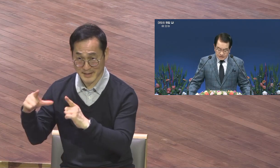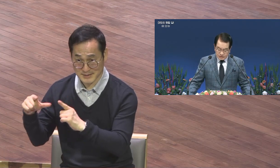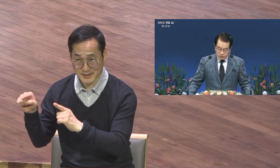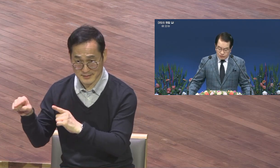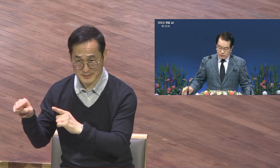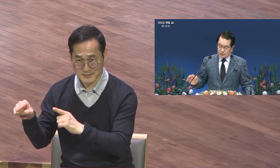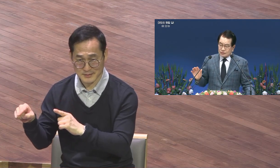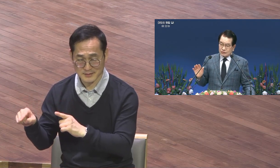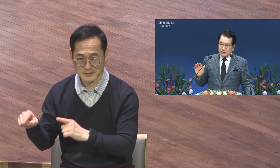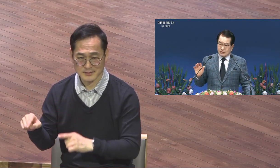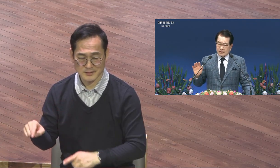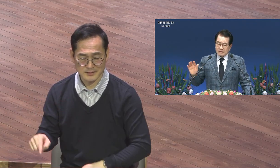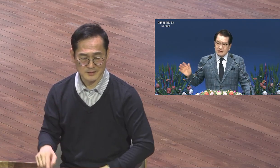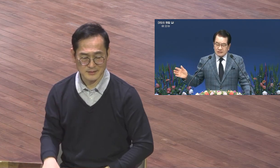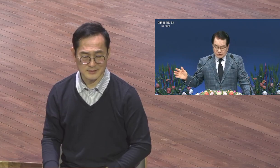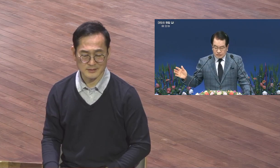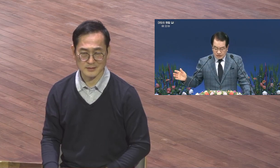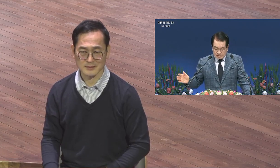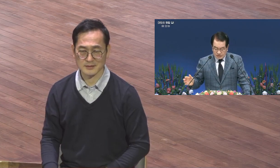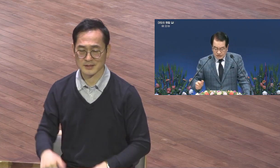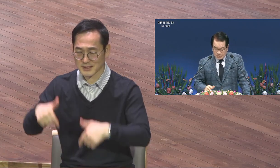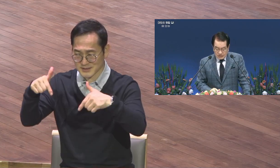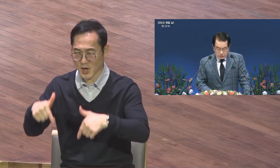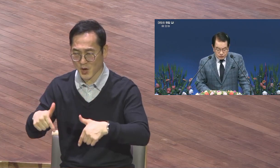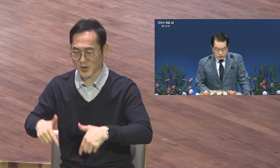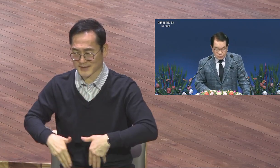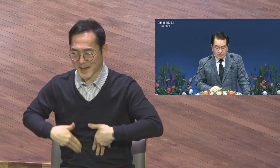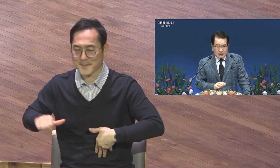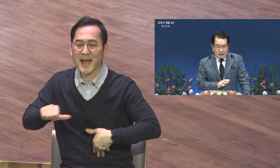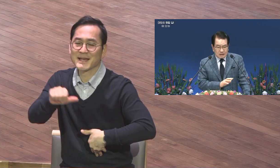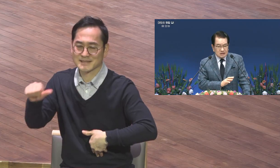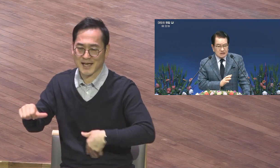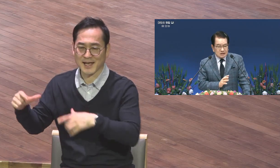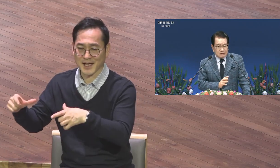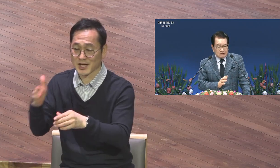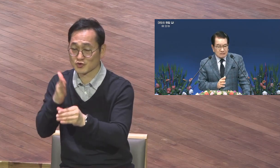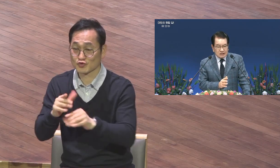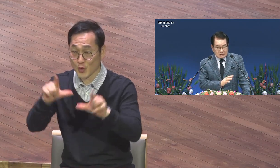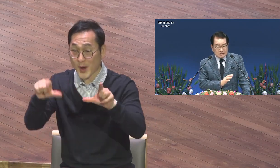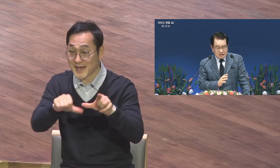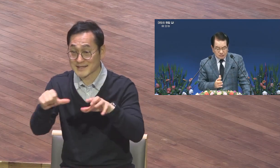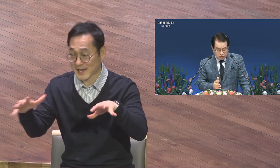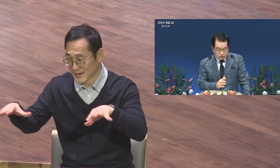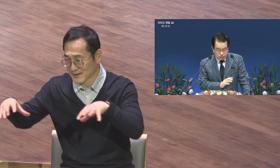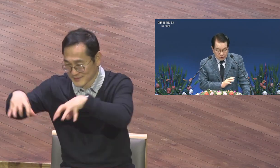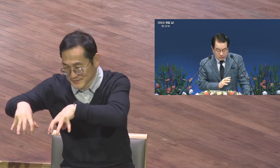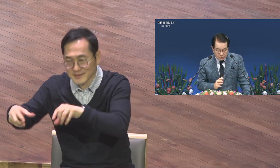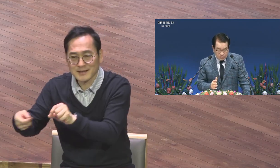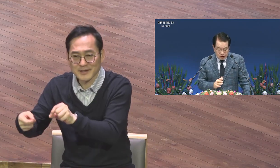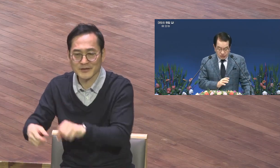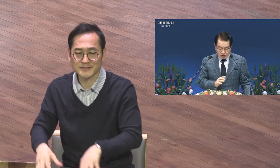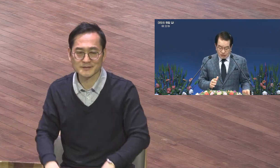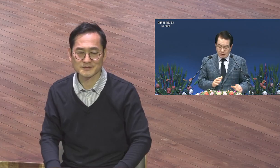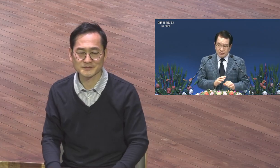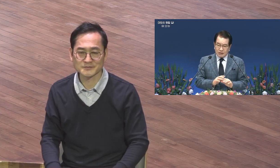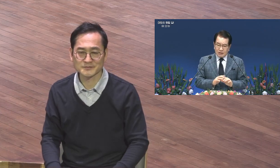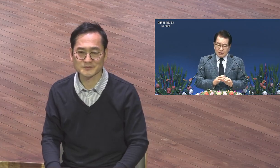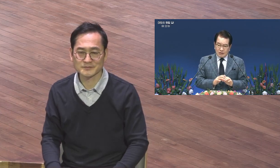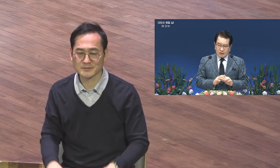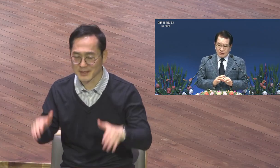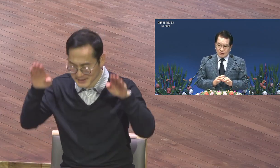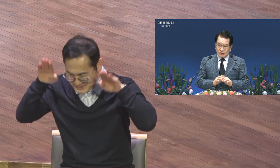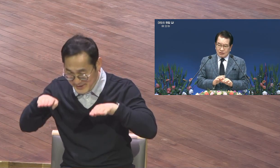파키스탄은 지리적으로 소나마시아 지역, 그래서 중동과 같은 지역이에요. 사실은 중동하고, 아니